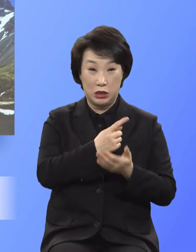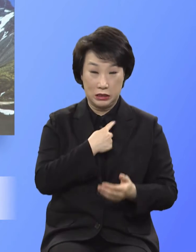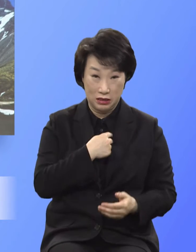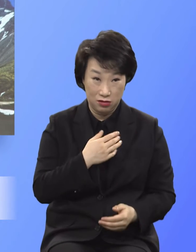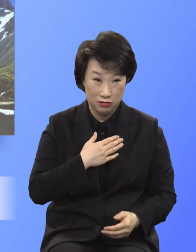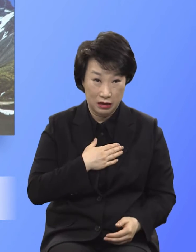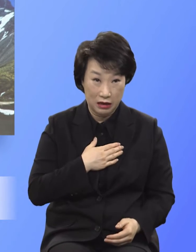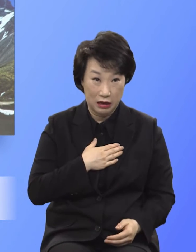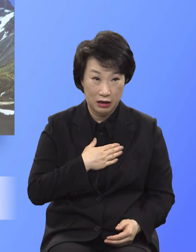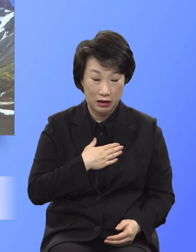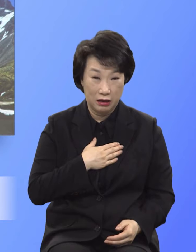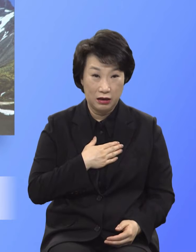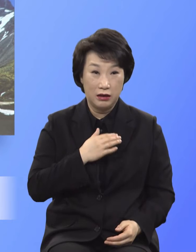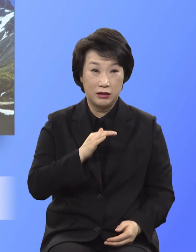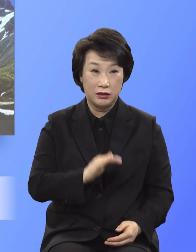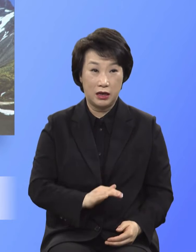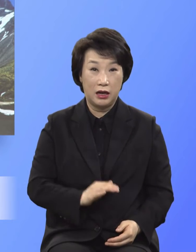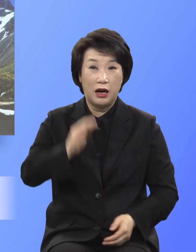범죄하여